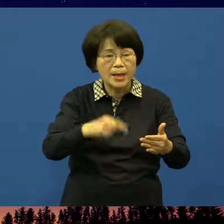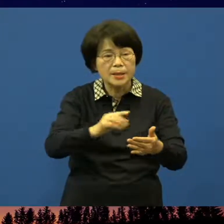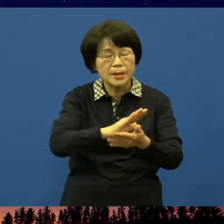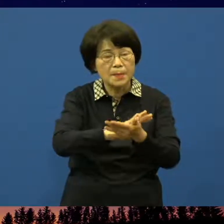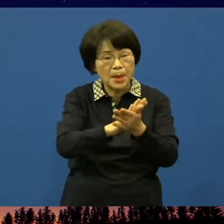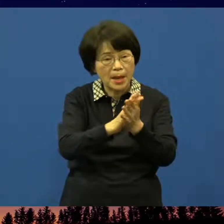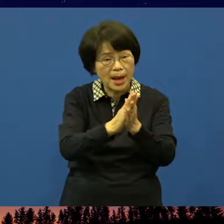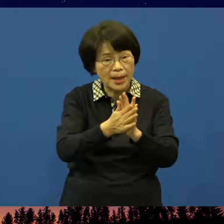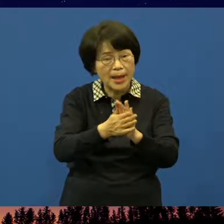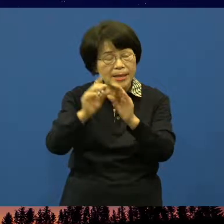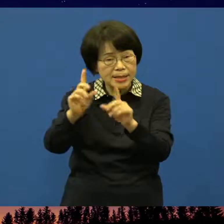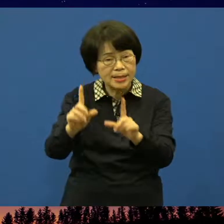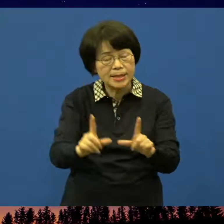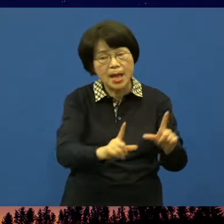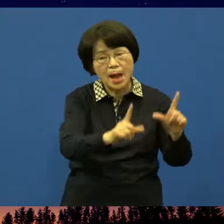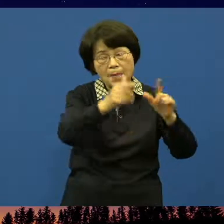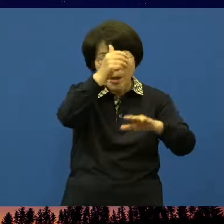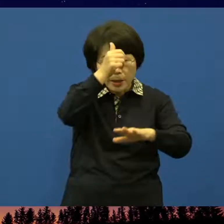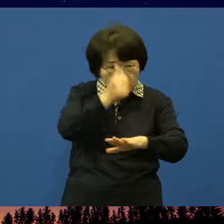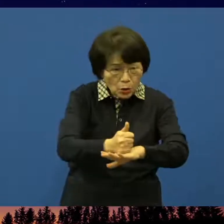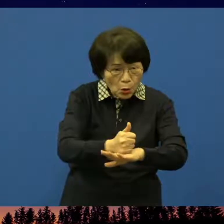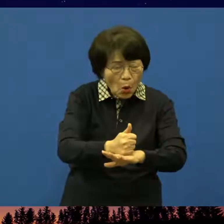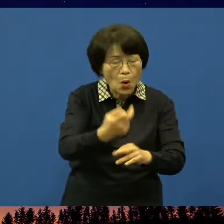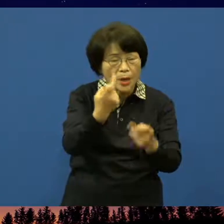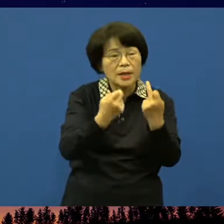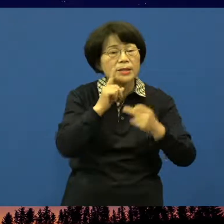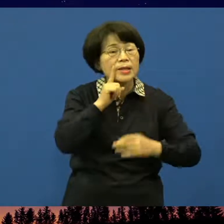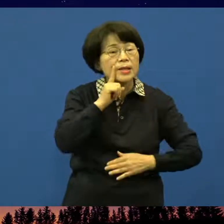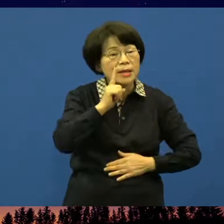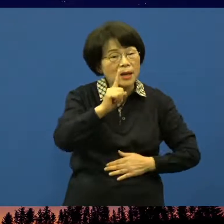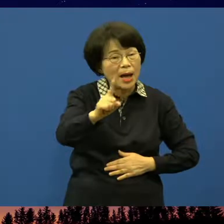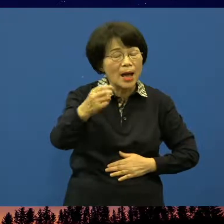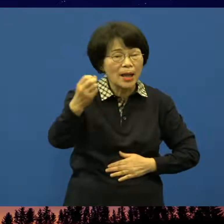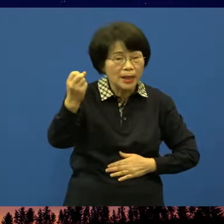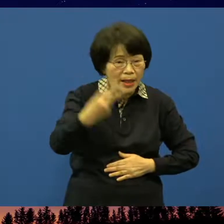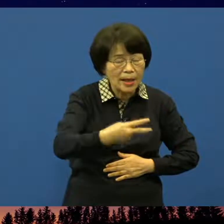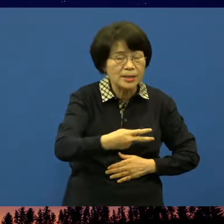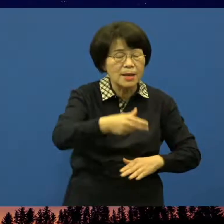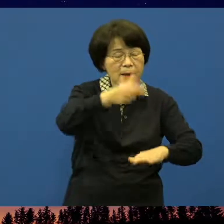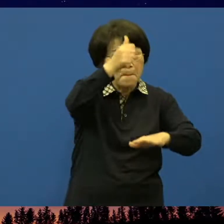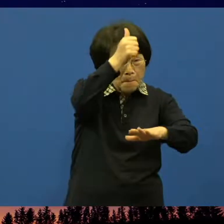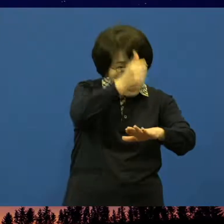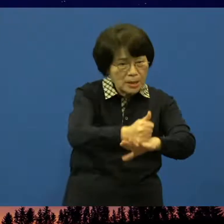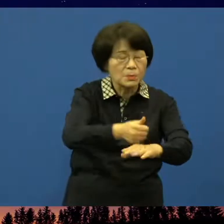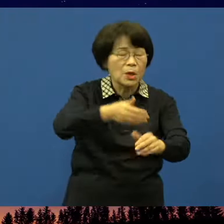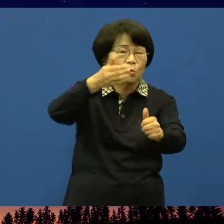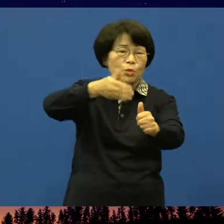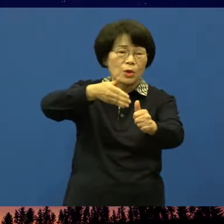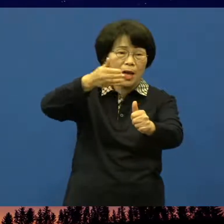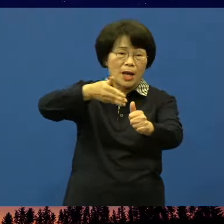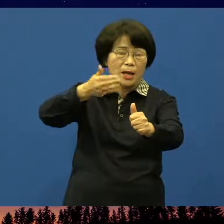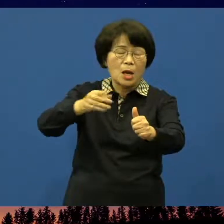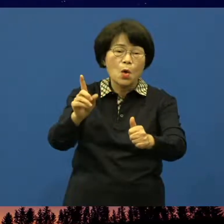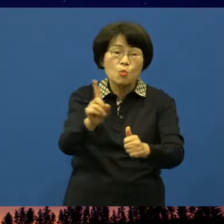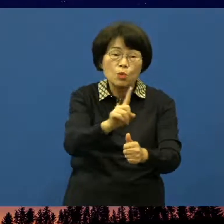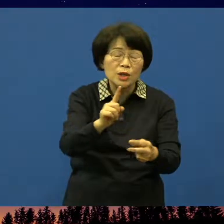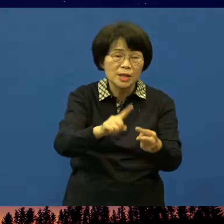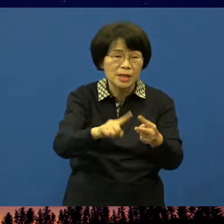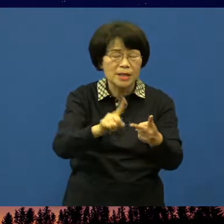8절에 이렇게 얘기하는 거예요. 끝으로 형제들아, 다시 이제 마지막으로 당부하는 거예요.